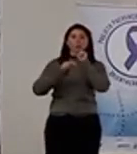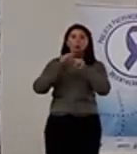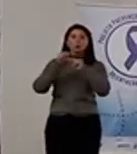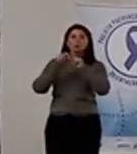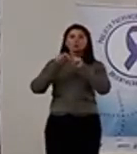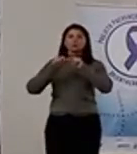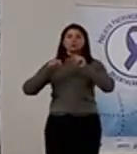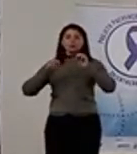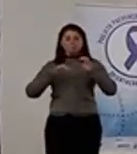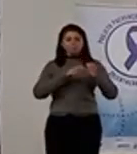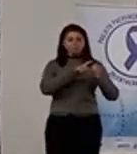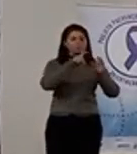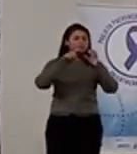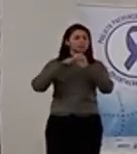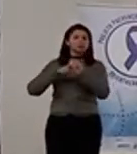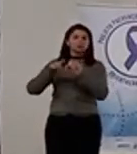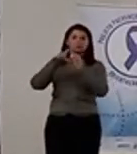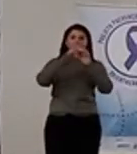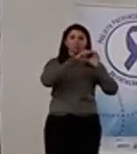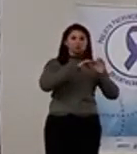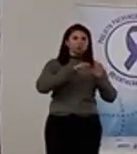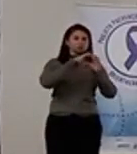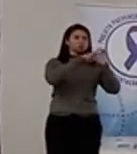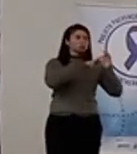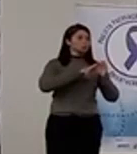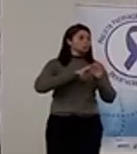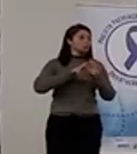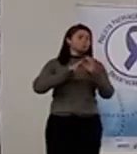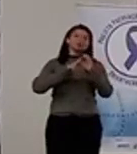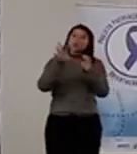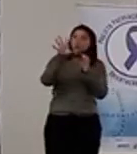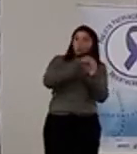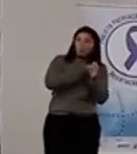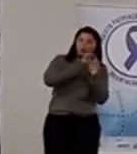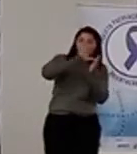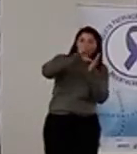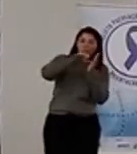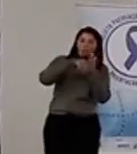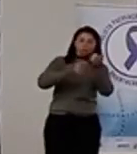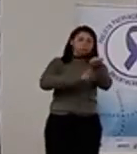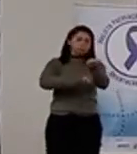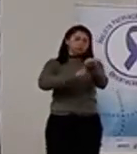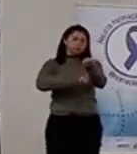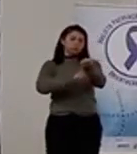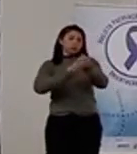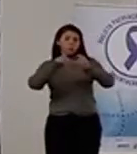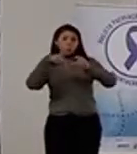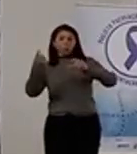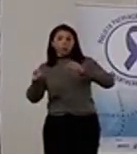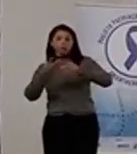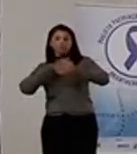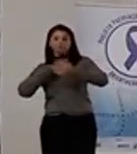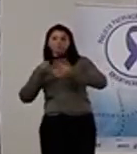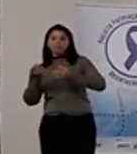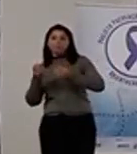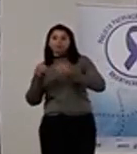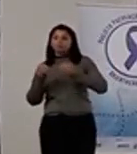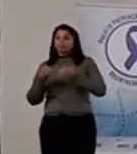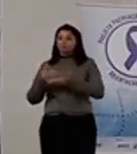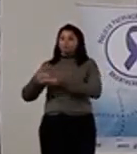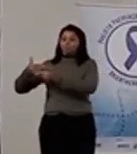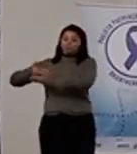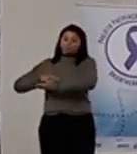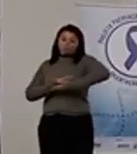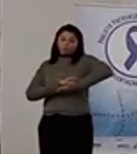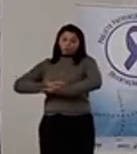parasitando o outro, né, vampirizando o outro. Ele rouba a circulação sanguínea para ele, e o outro fica sem circulação sanguínea. Aí um nasce muito grande, e o outro